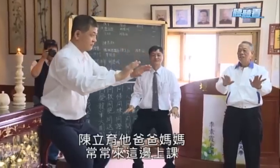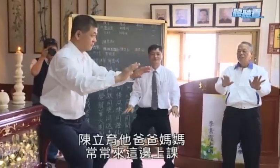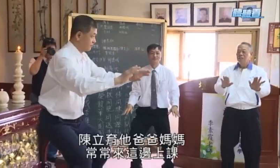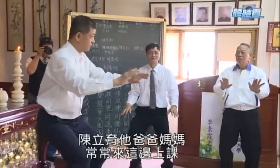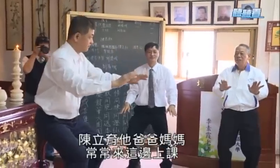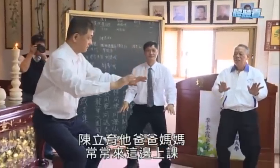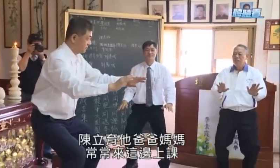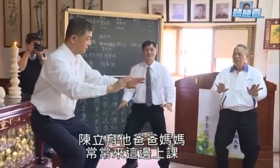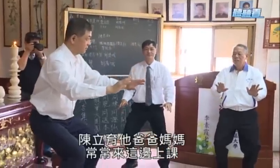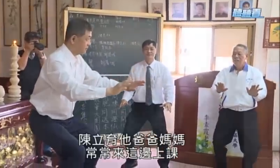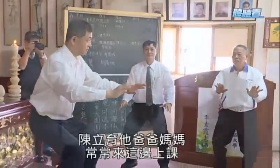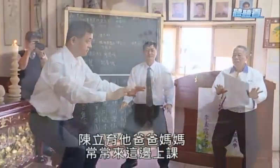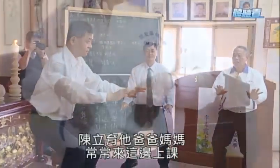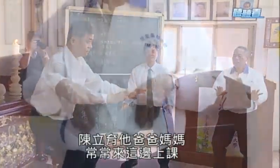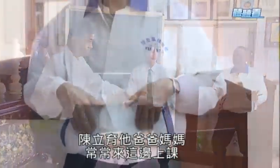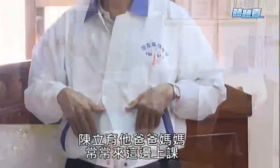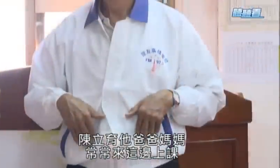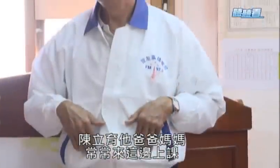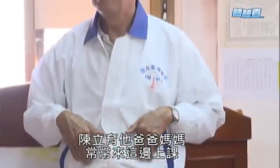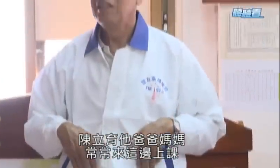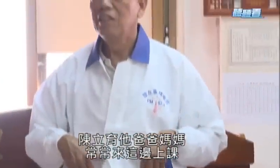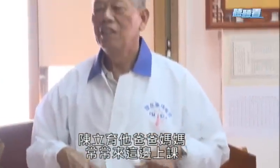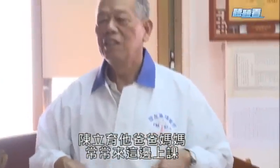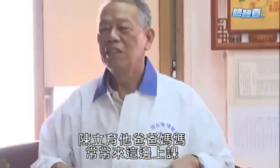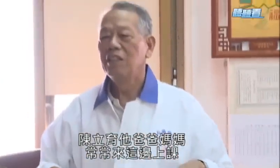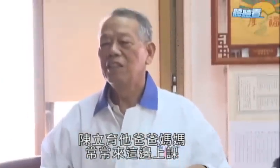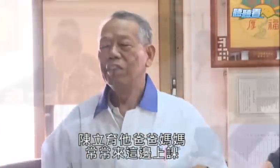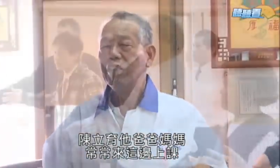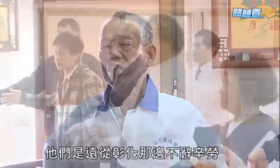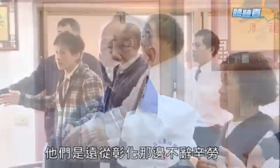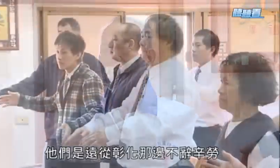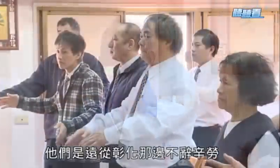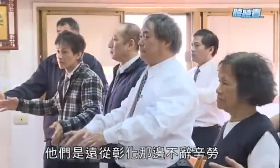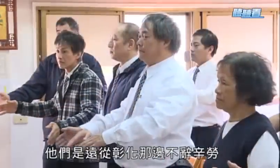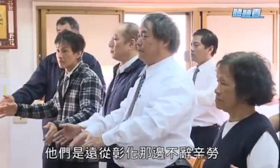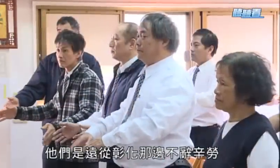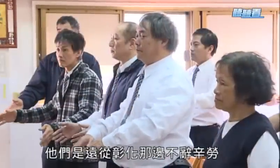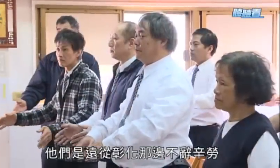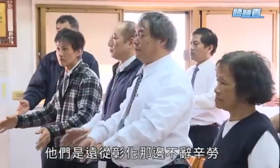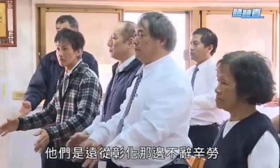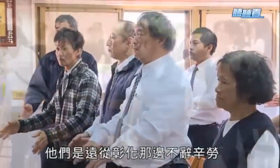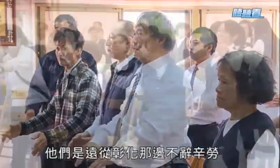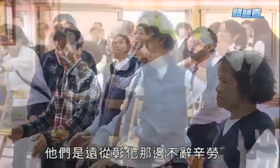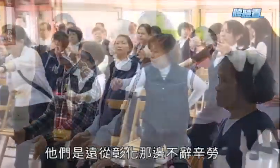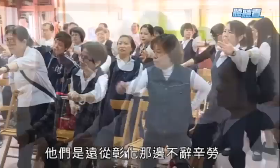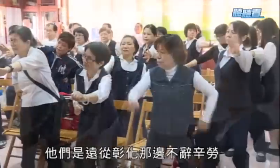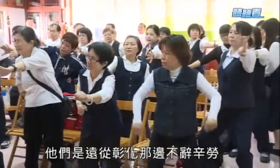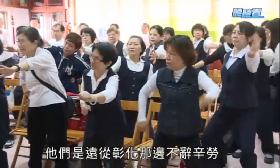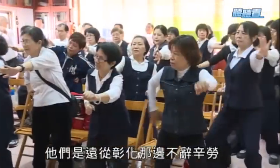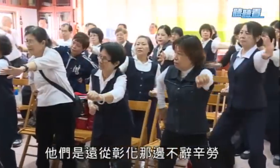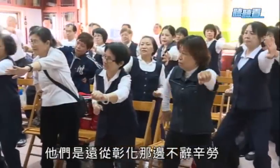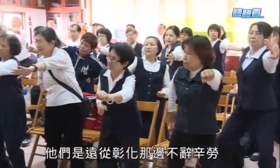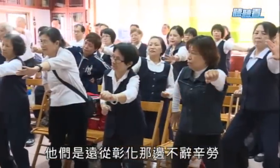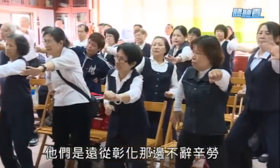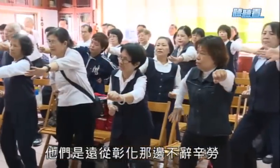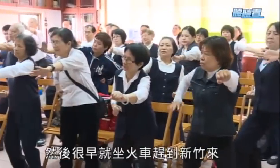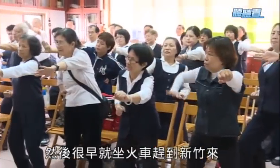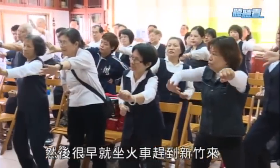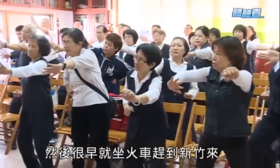陈立玉他爸爸妈妈常常来这边上课，他们是远从彰化那边不辞辛劳，然后很